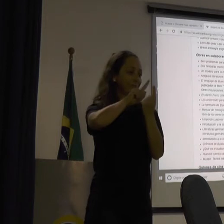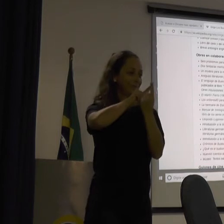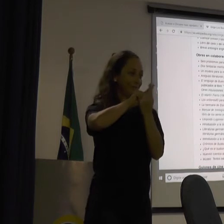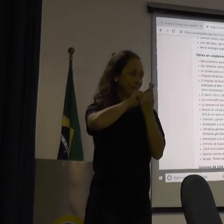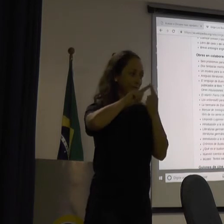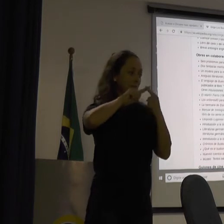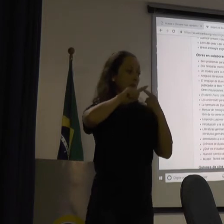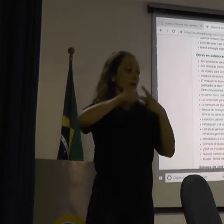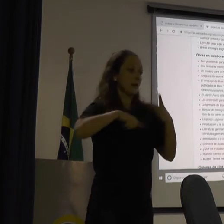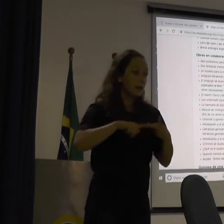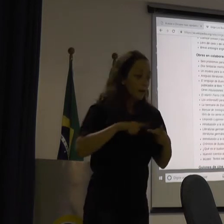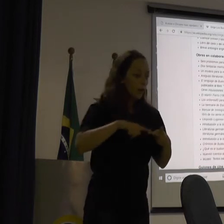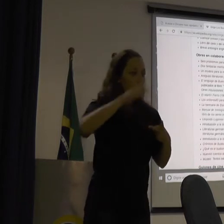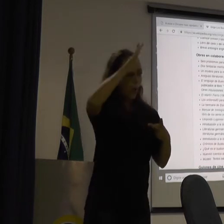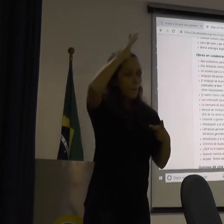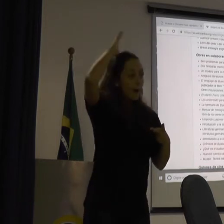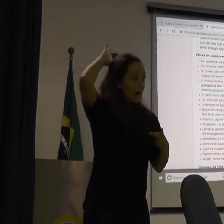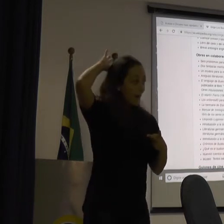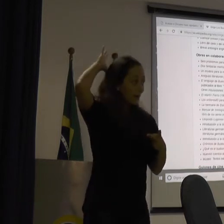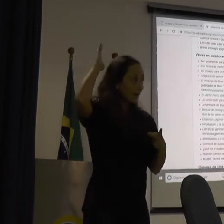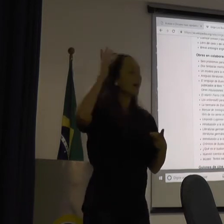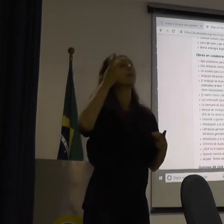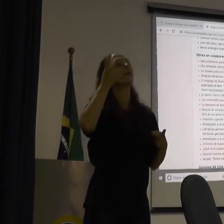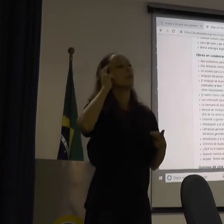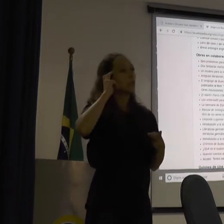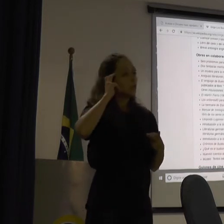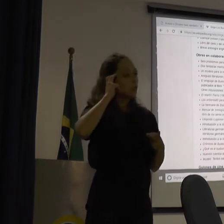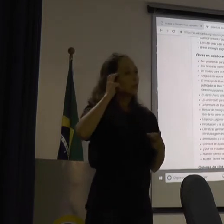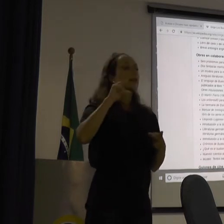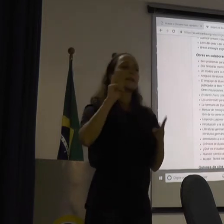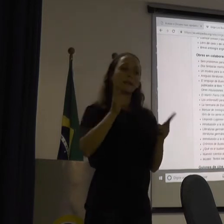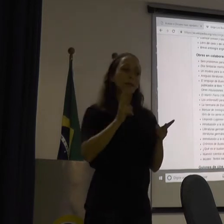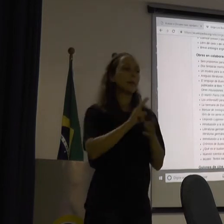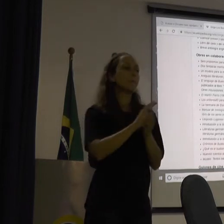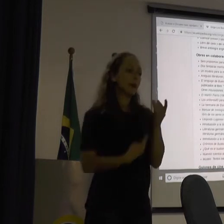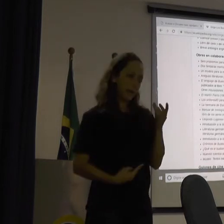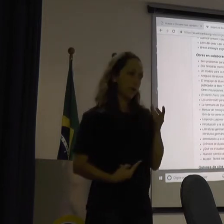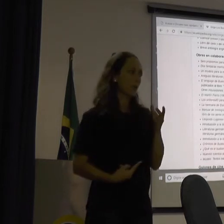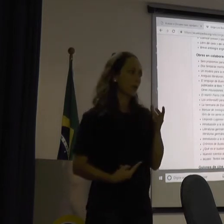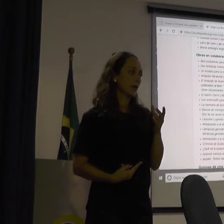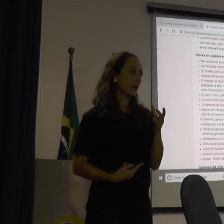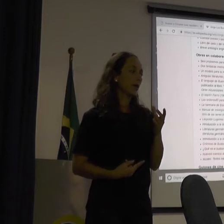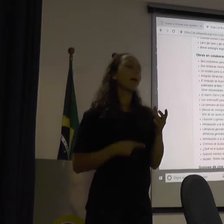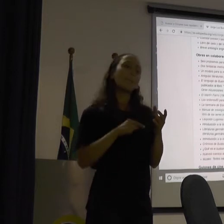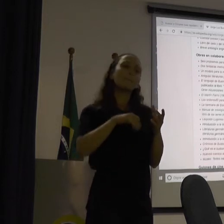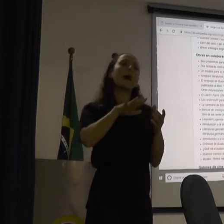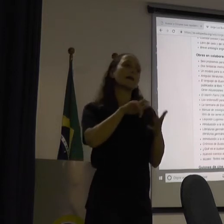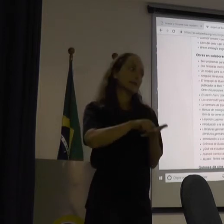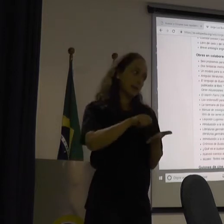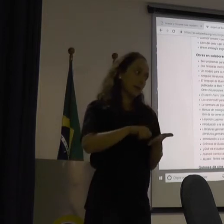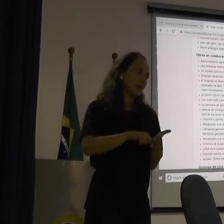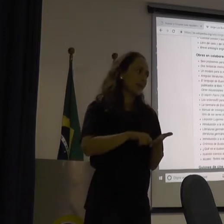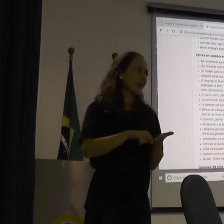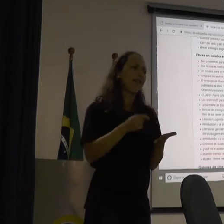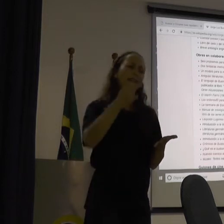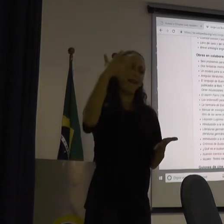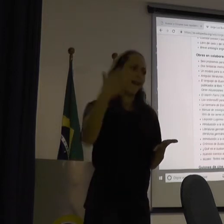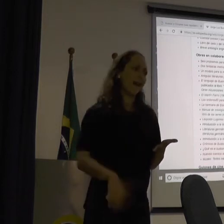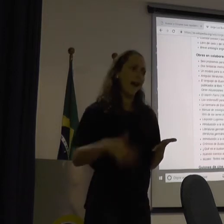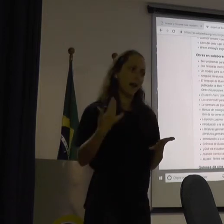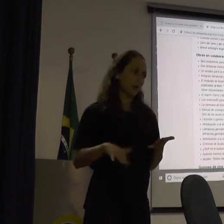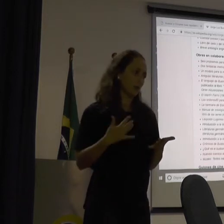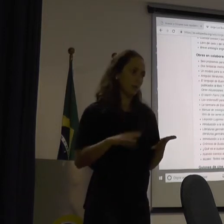foi bilíngue, aliás, pelo menos bilíngue, né? Era mais escrita. Só que era muito caro, pouca gente tinha